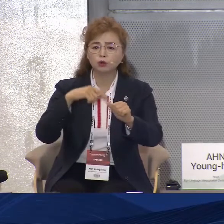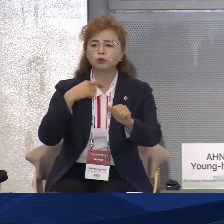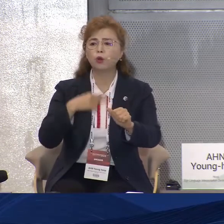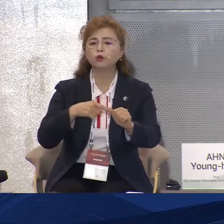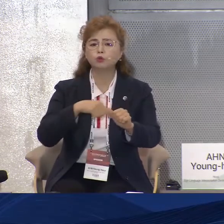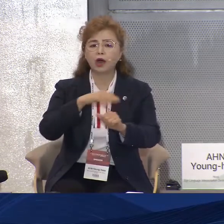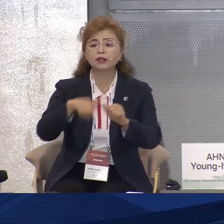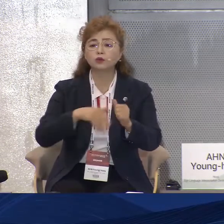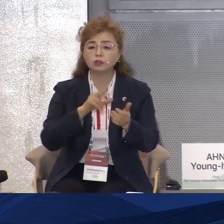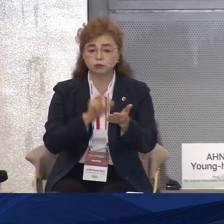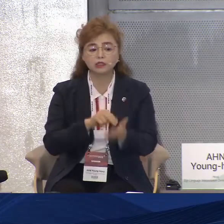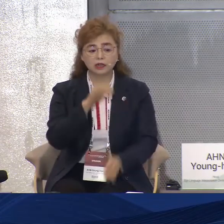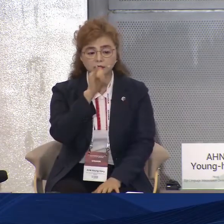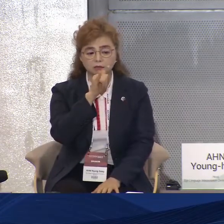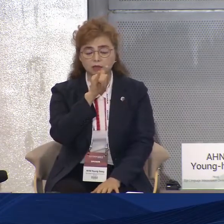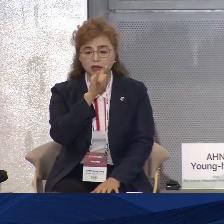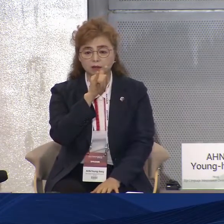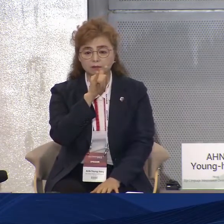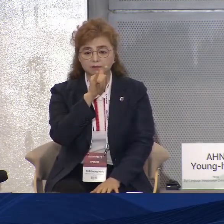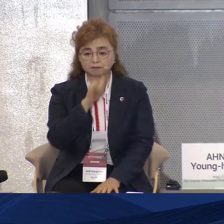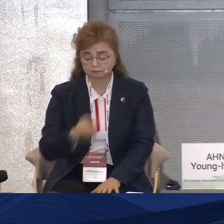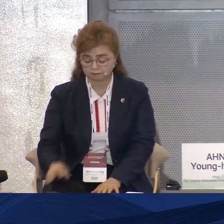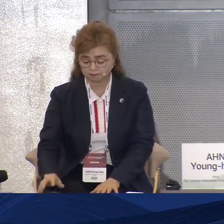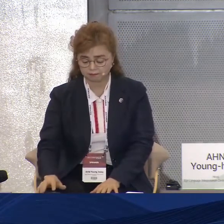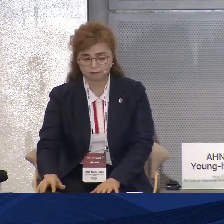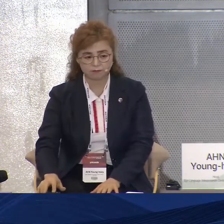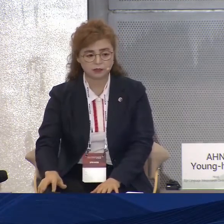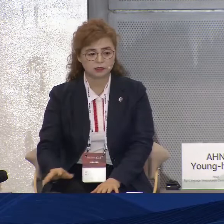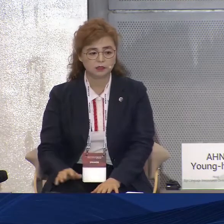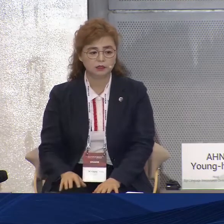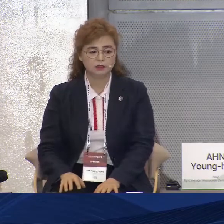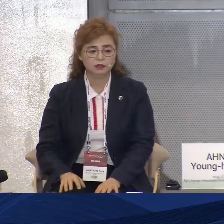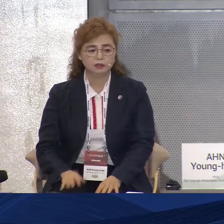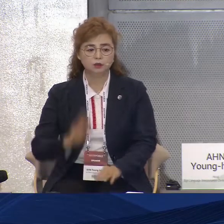이유는 교육 환경에 문제가 있습니다.